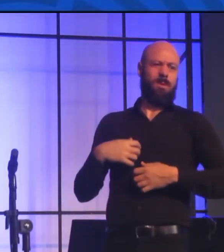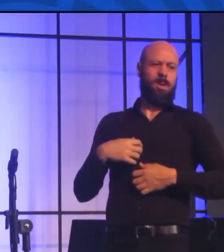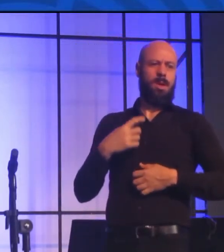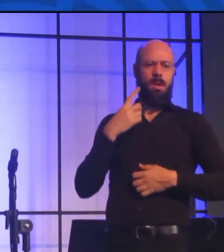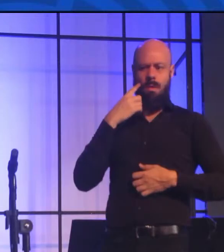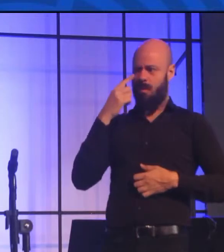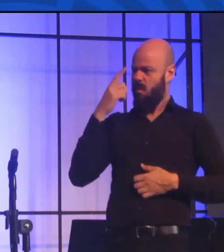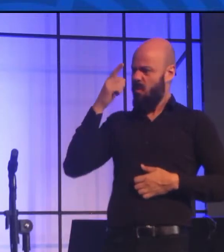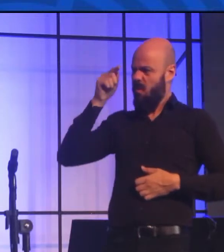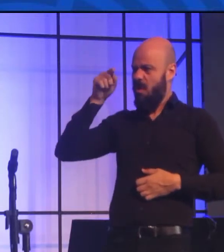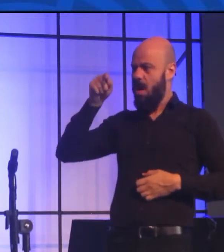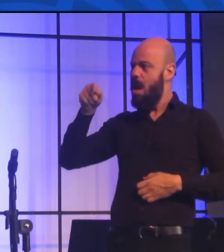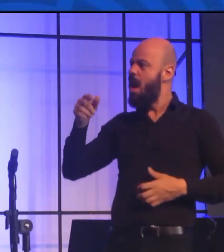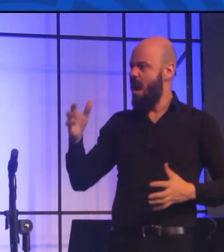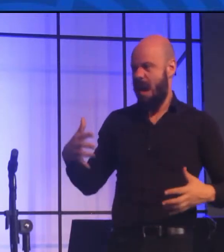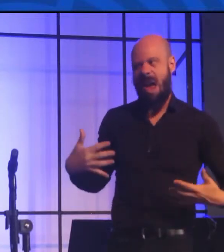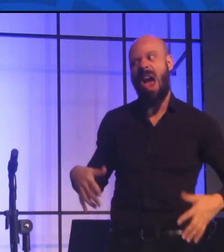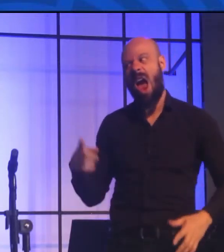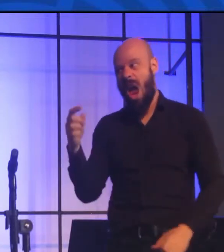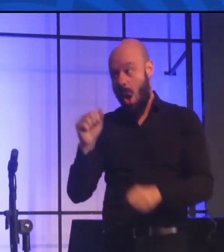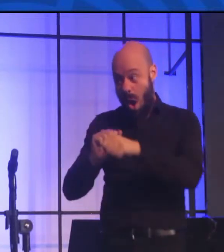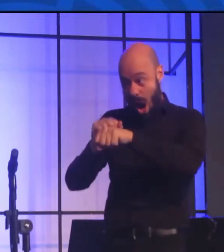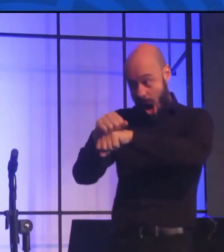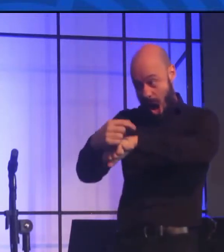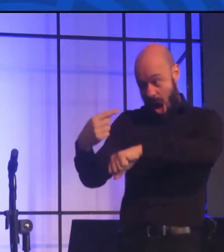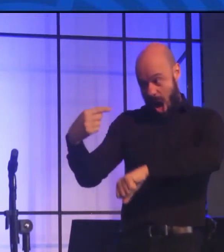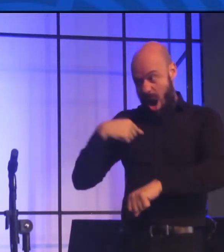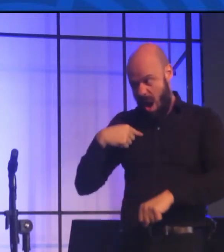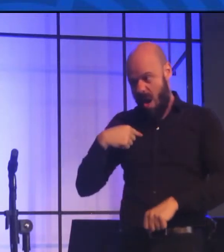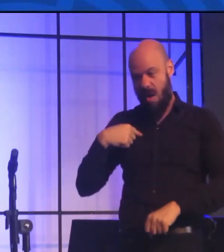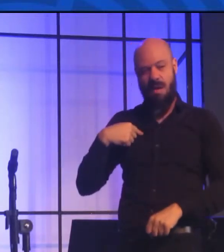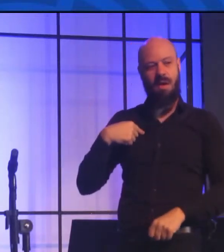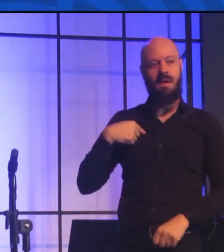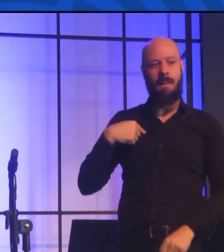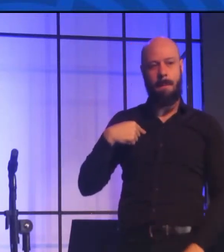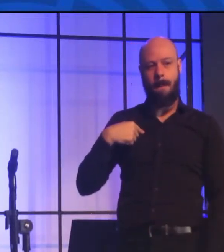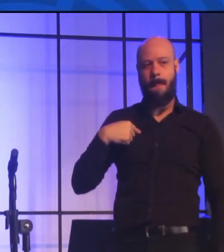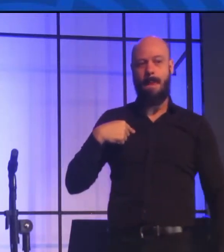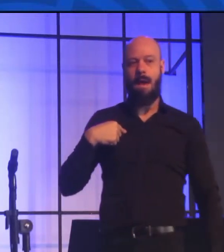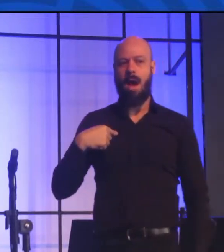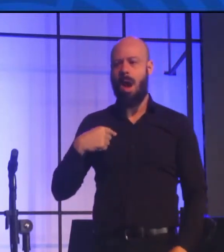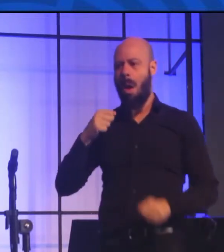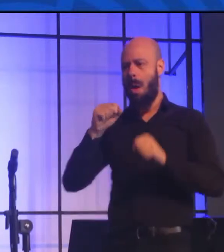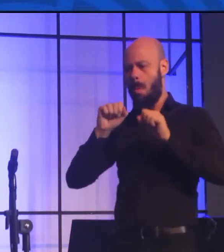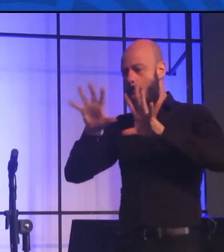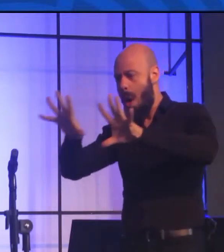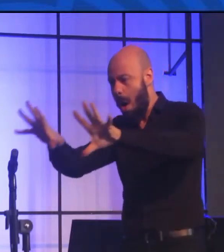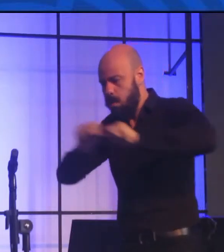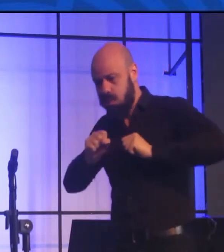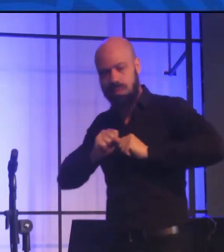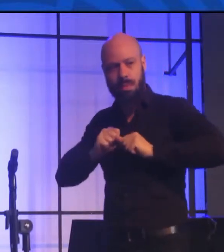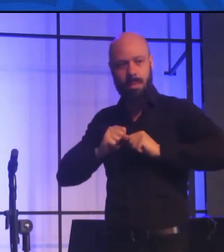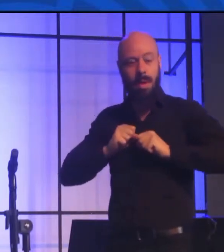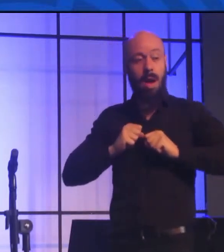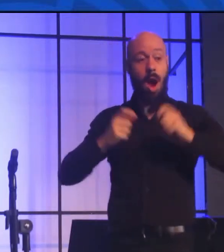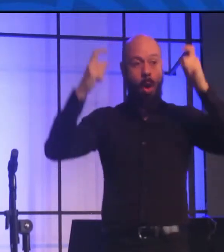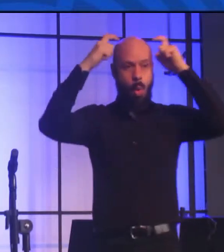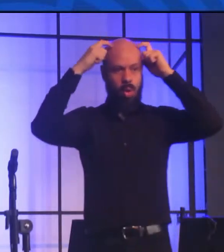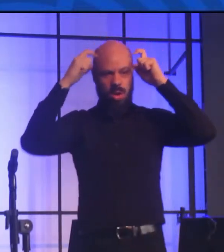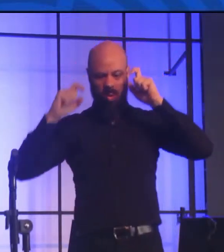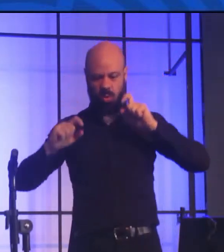e disse assim: aham, careca, vocês vão ver o que é careca. E amaldiçoou eles e saiu uma ursa do mato